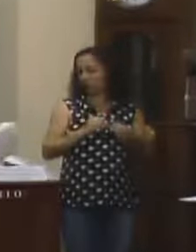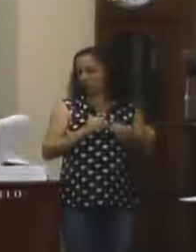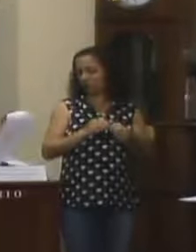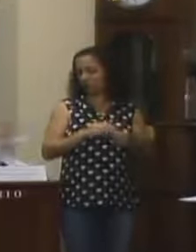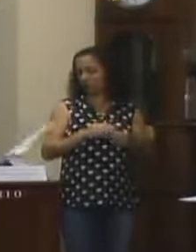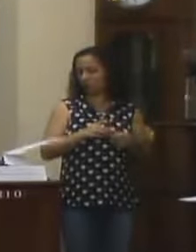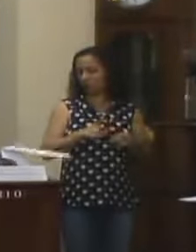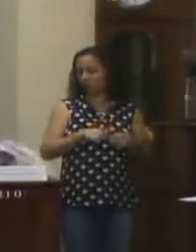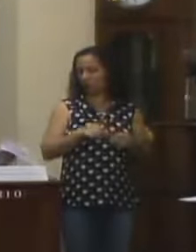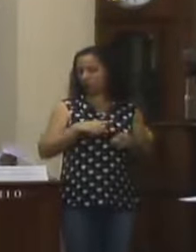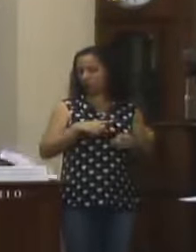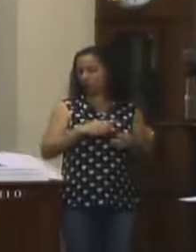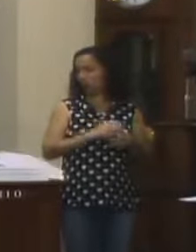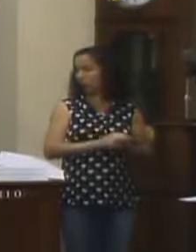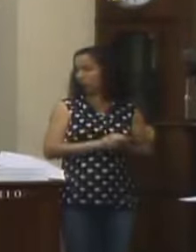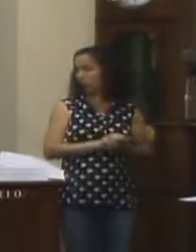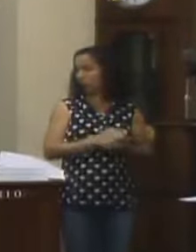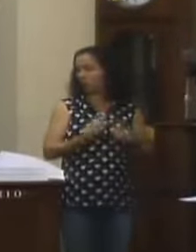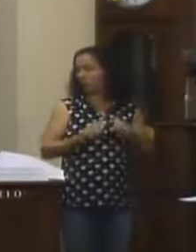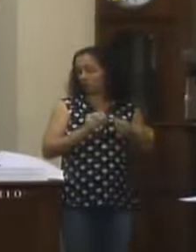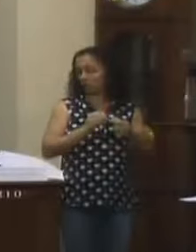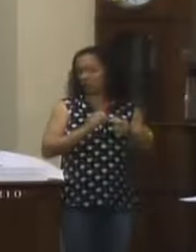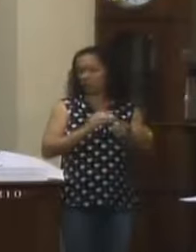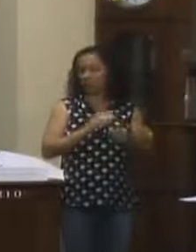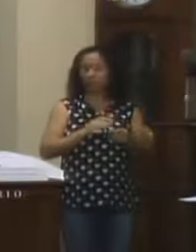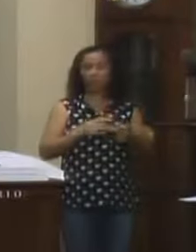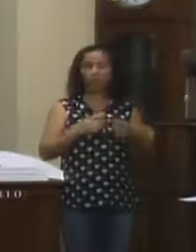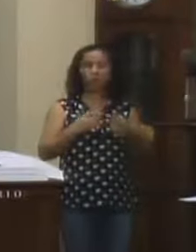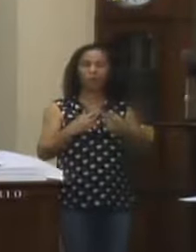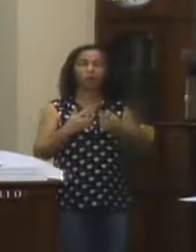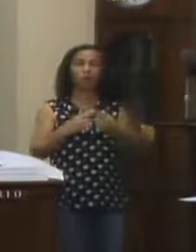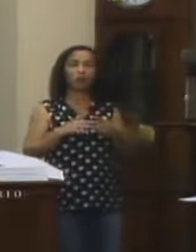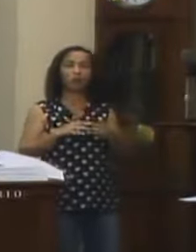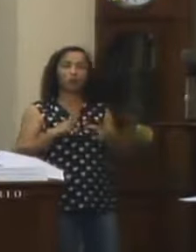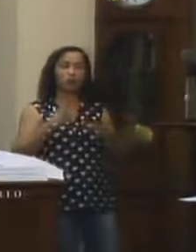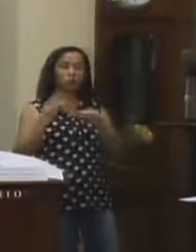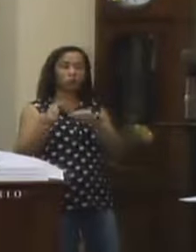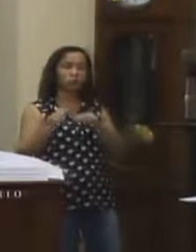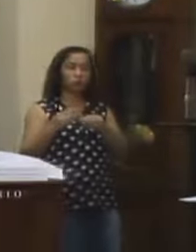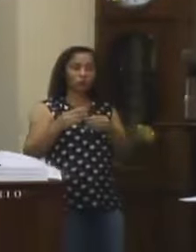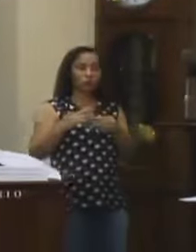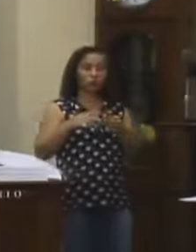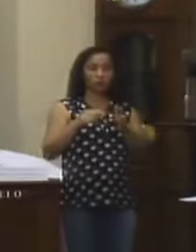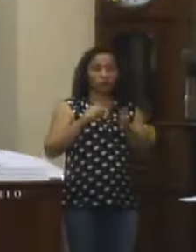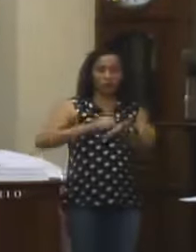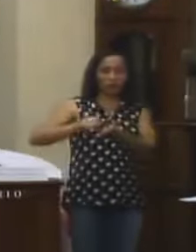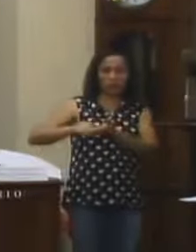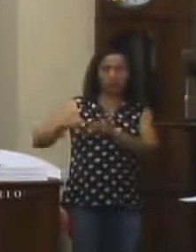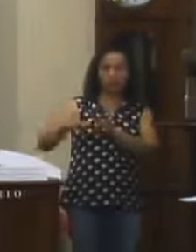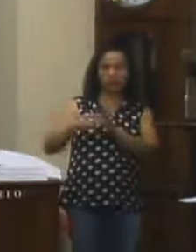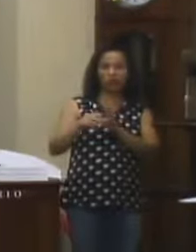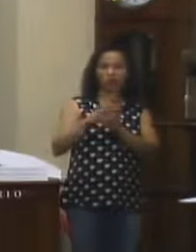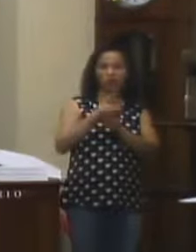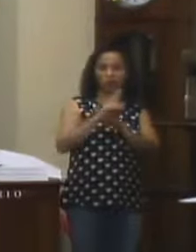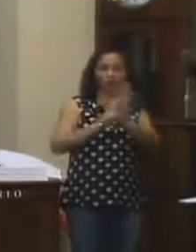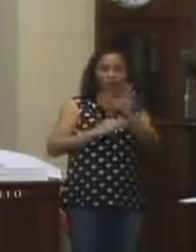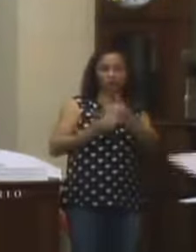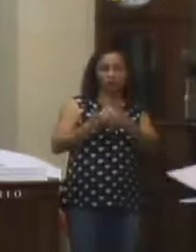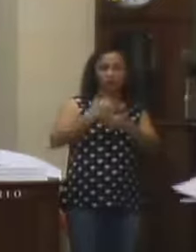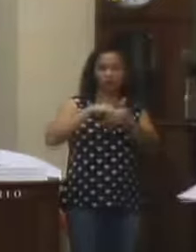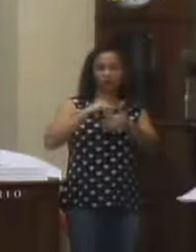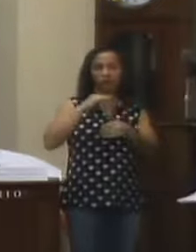Regimento interno. Artigo 136. Projeto de lei é a proposição que tem por fim regular toda a matéria legislativa de competência da Câmara e